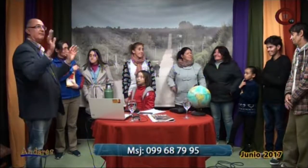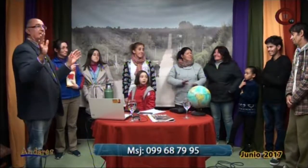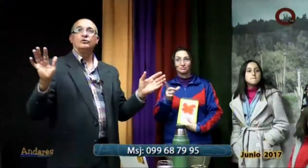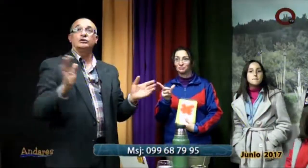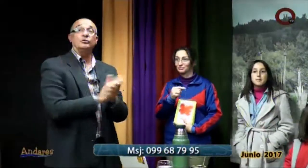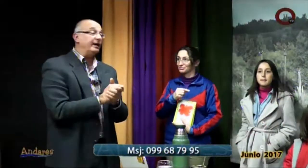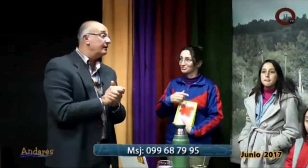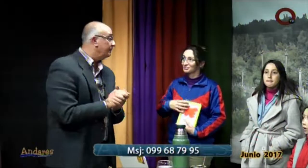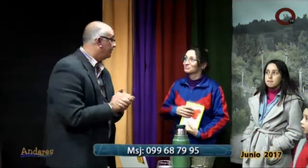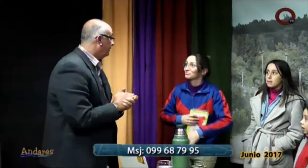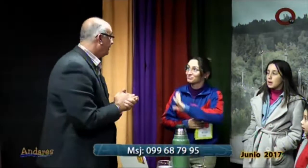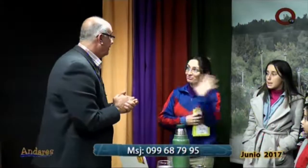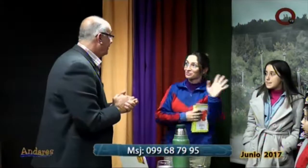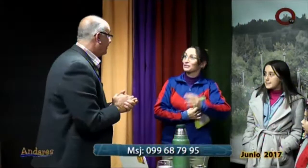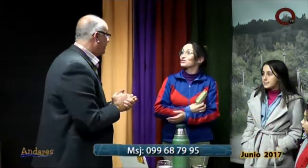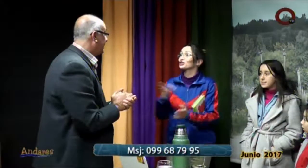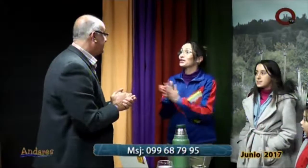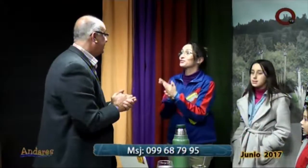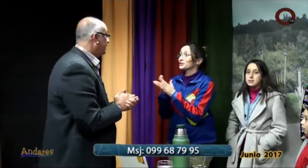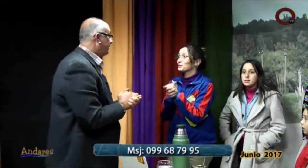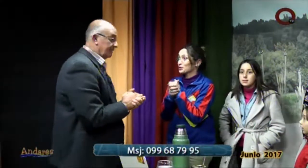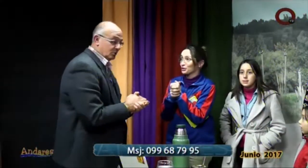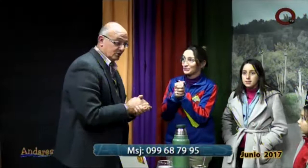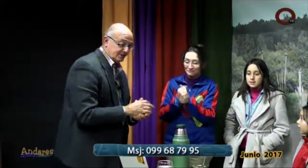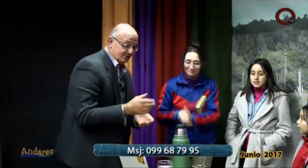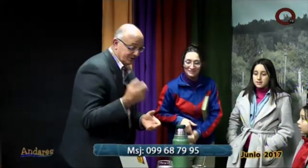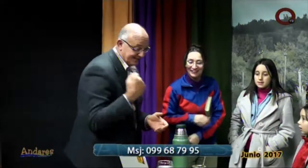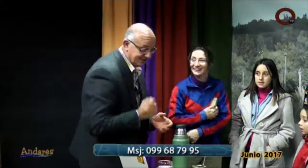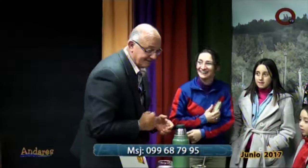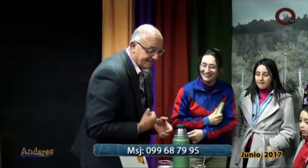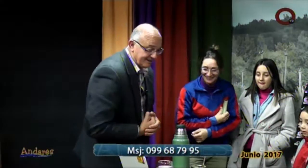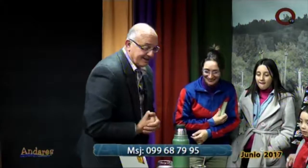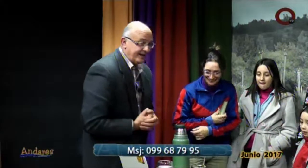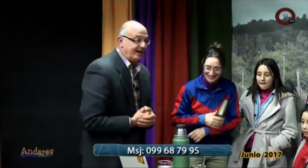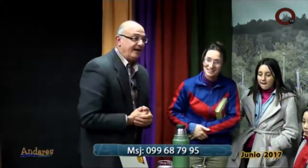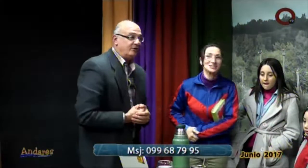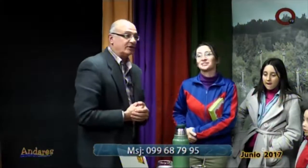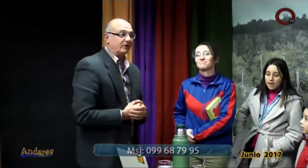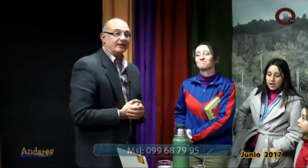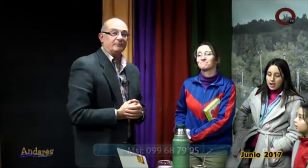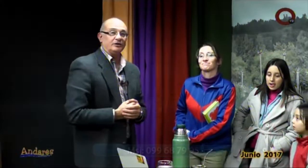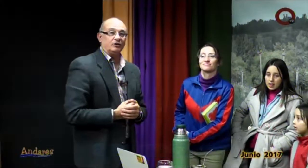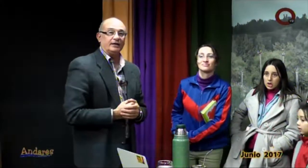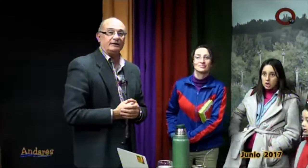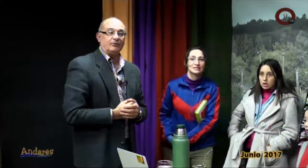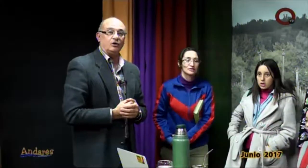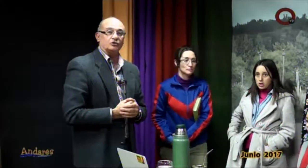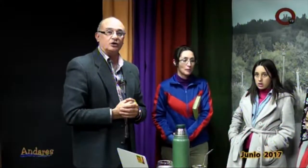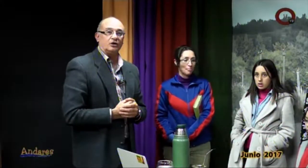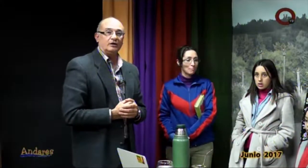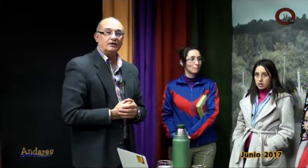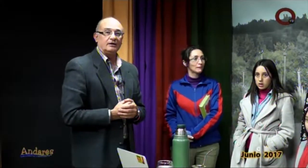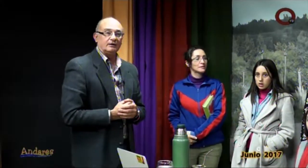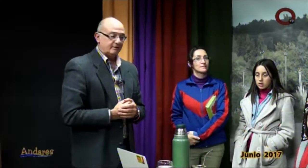Nos tenemos que ir Gracias Nos tenemos que ir rapidito ¿Estás vos